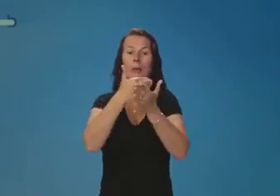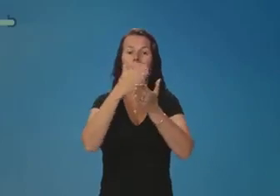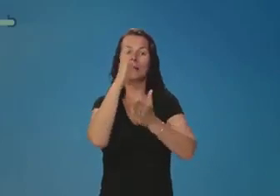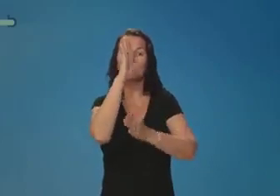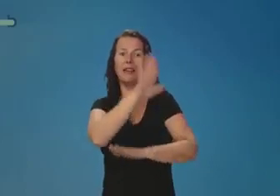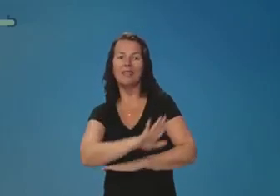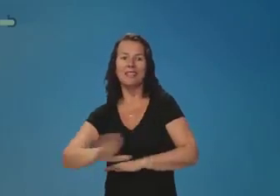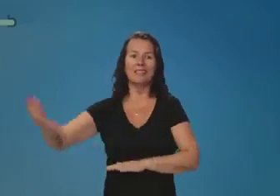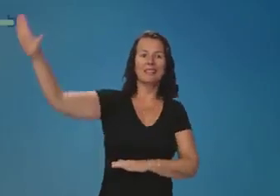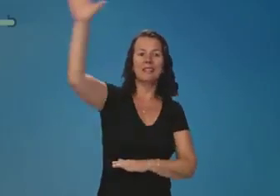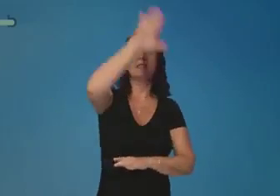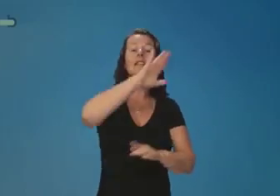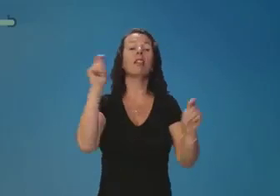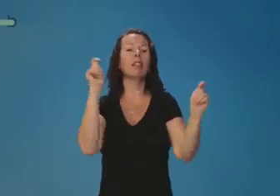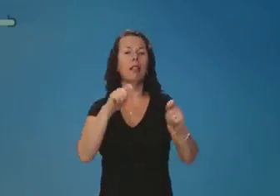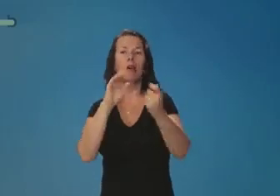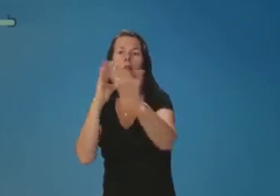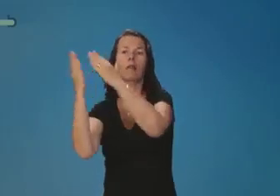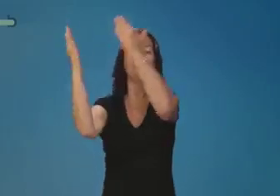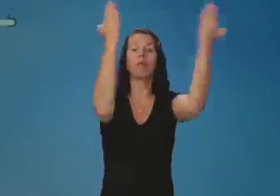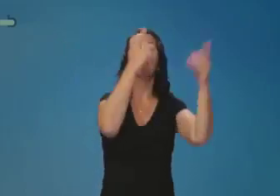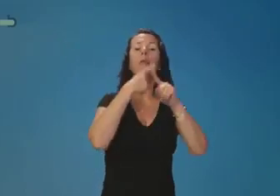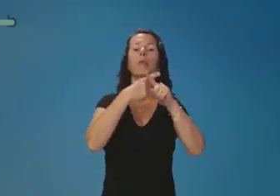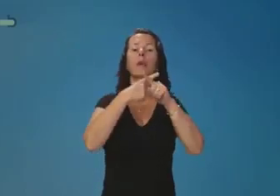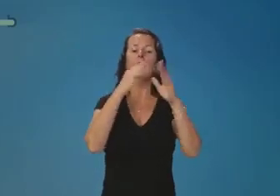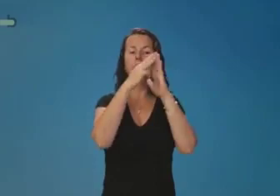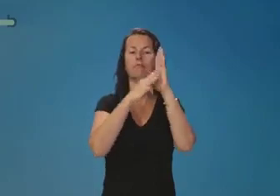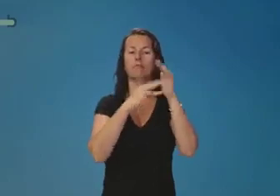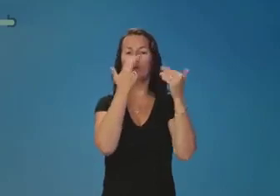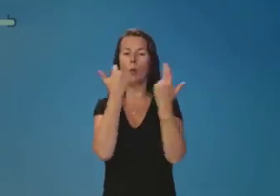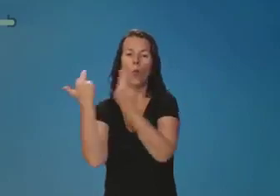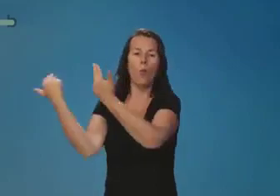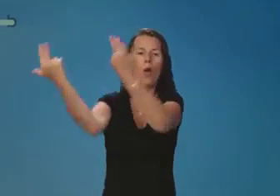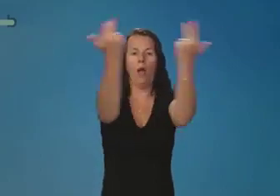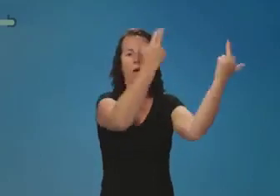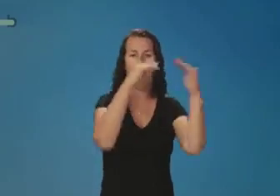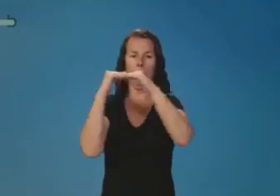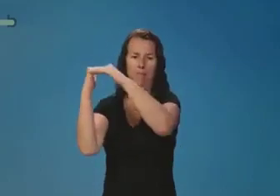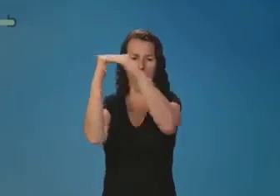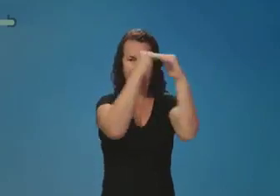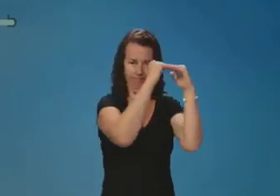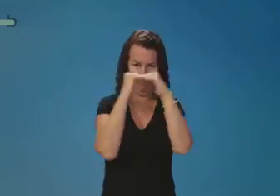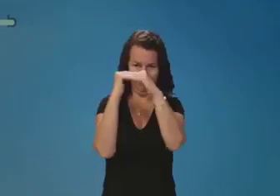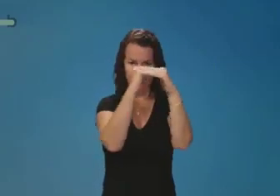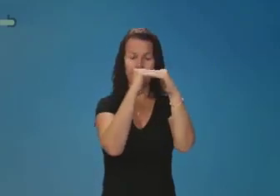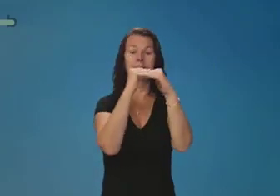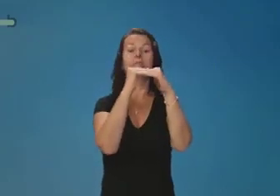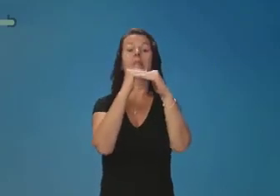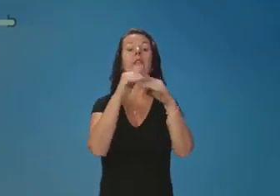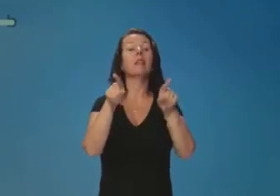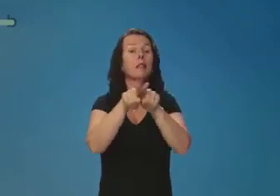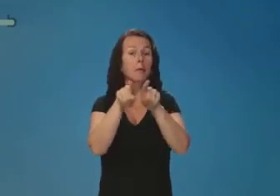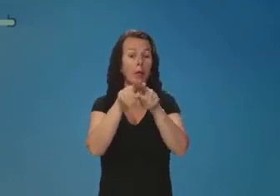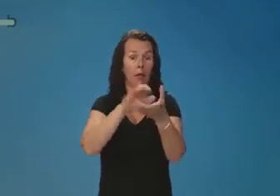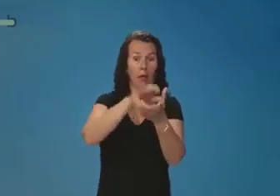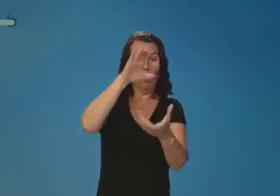por todos. Portanto, agora teremos um inventário nacional padronizado. Além disso, o Corp